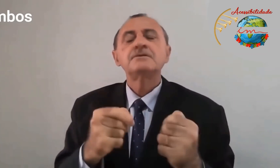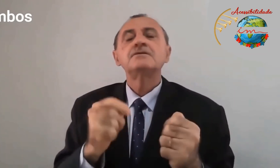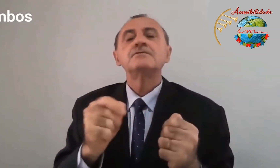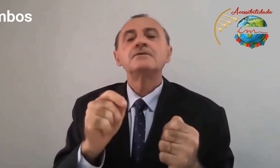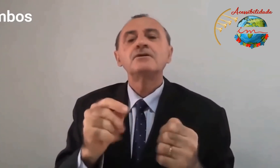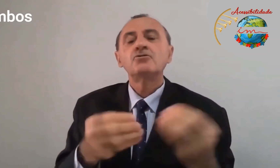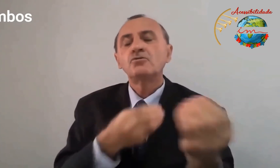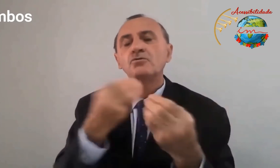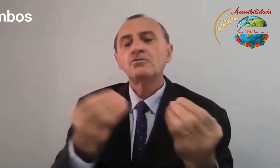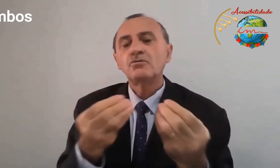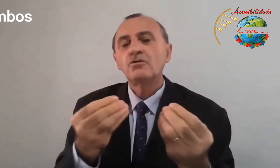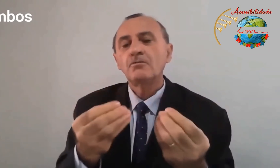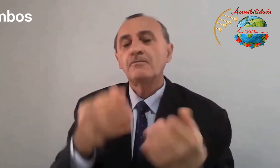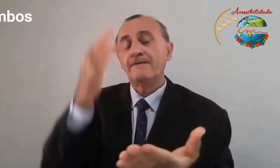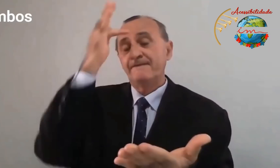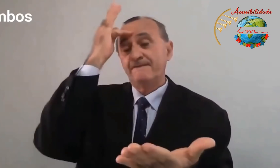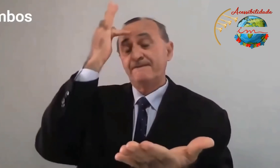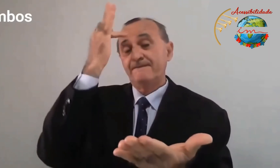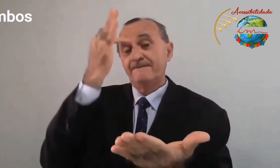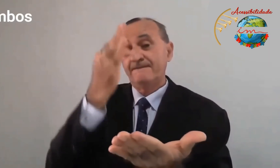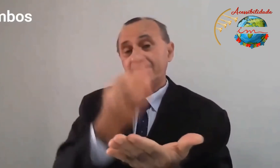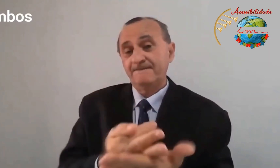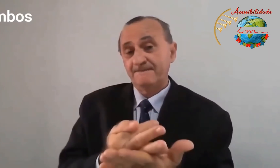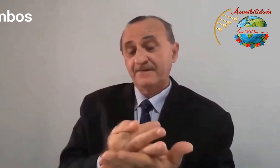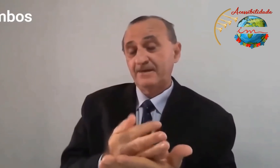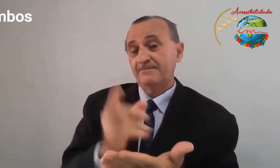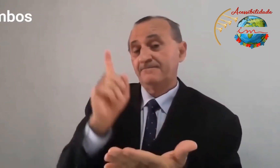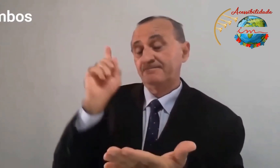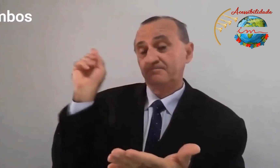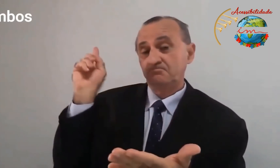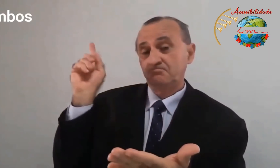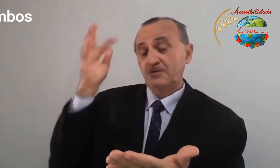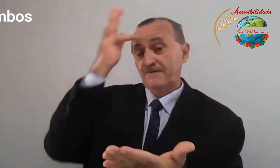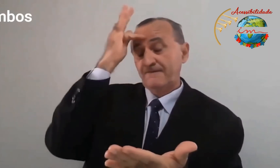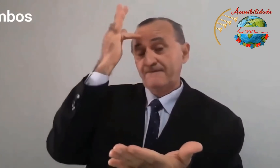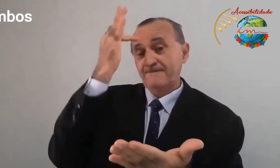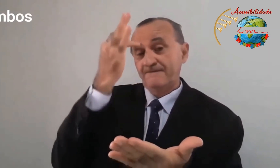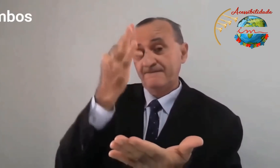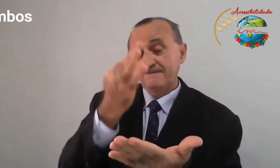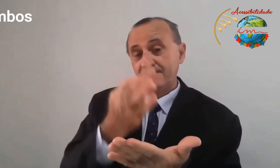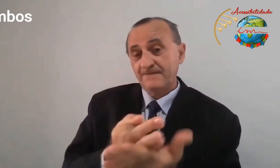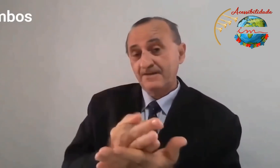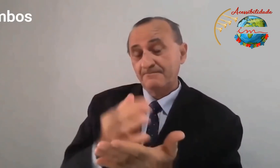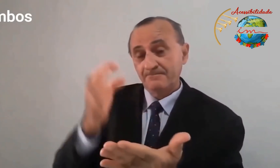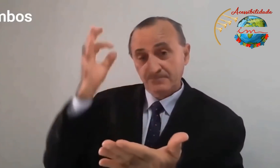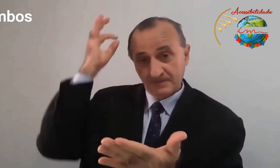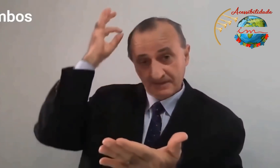E aí, nós precisamos fazer como para ficarmos firmes desta forma? Temos a fé.